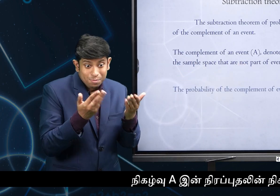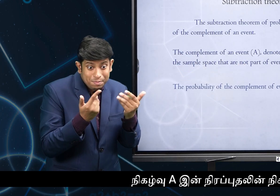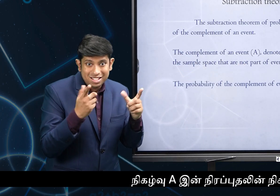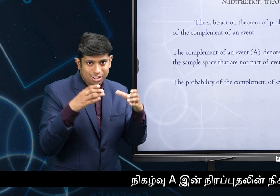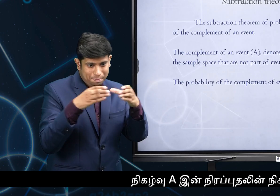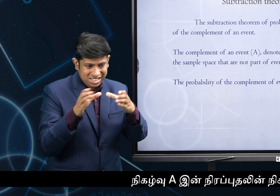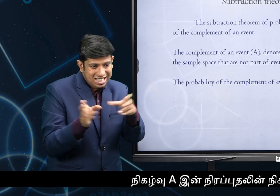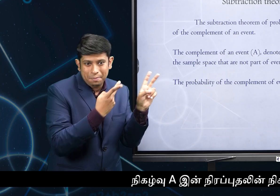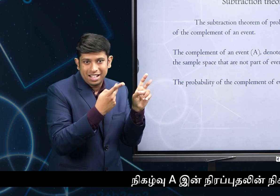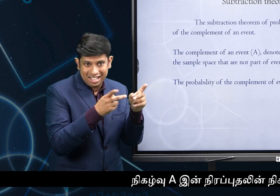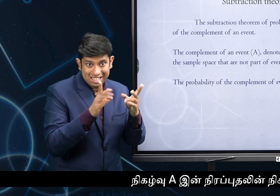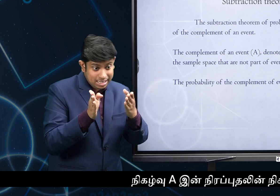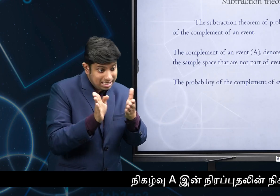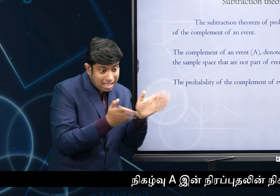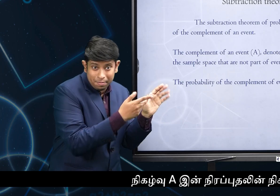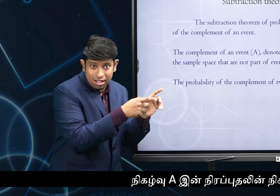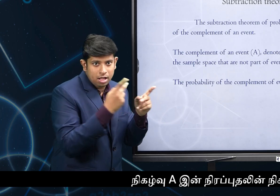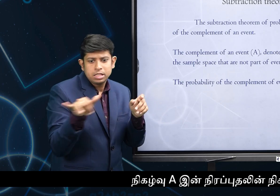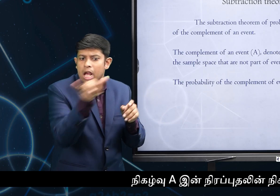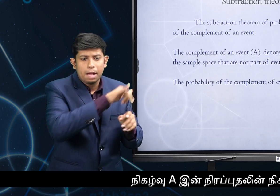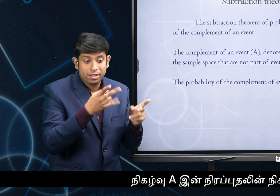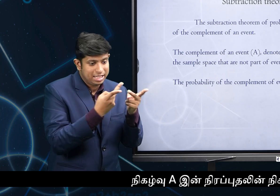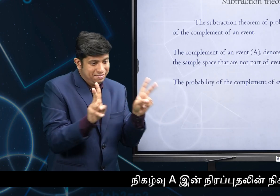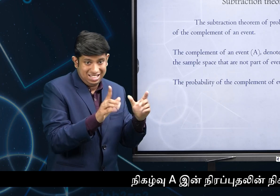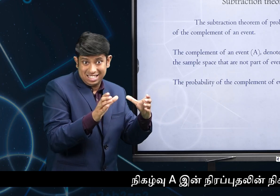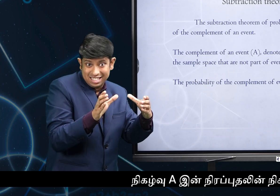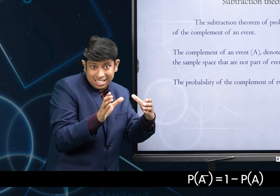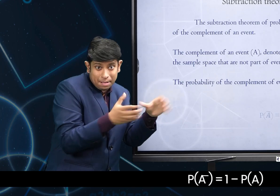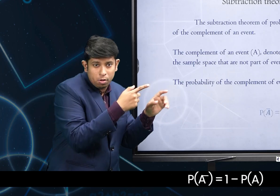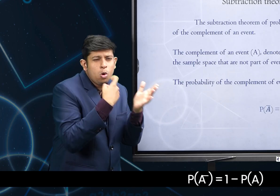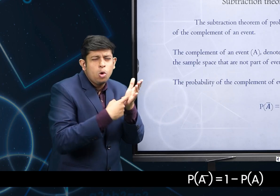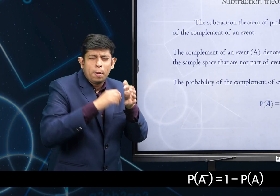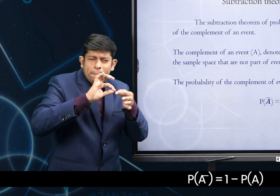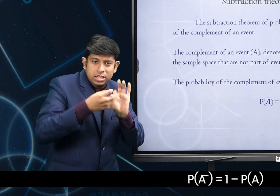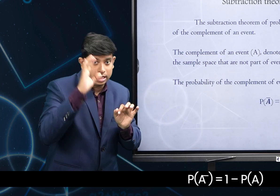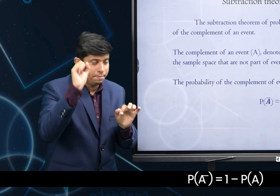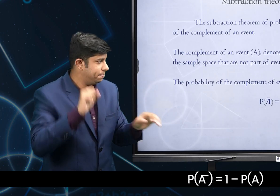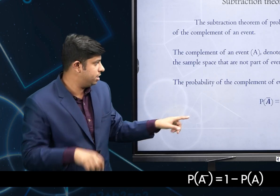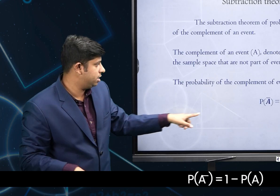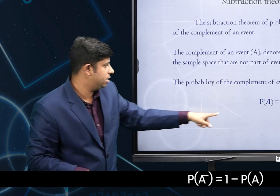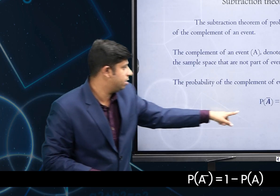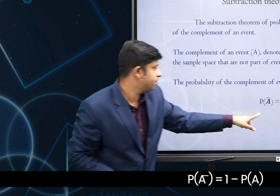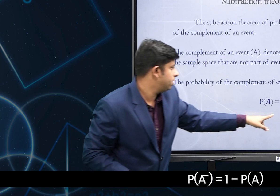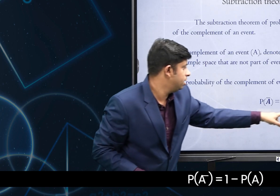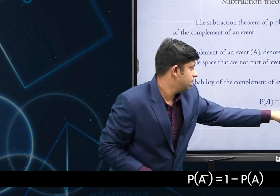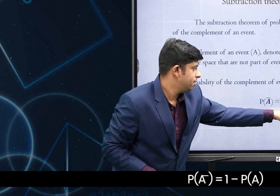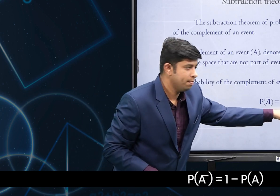நிகழ்வு ஏ இன் நிரப்புதலின் நிகழ்தகவு பி அடைப்புக்குறி ஏ பார் ஈடு 1 கழித்தல்